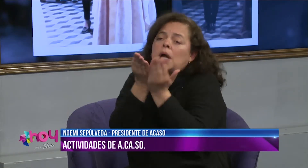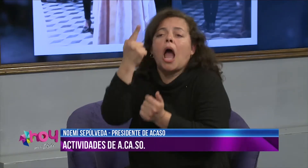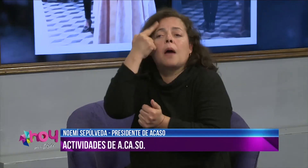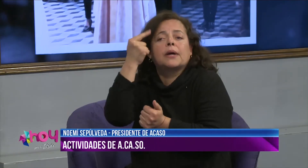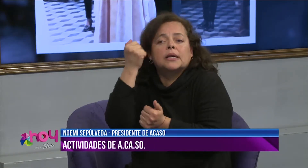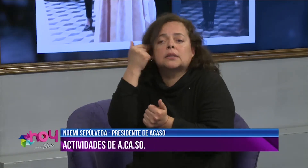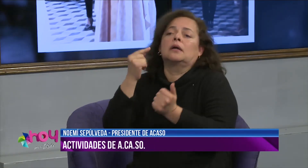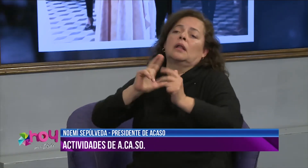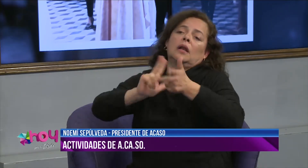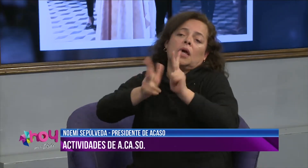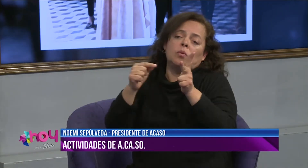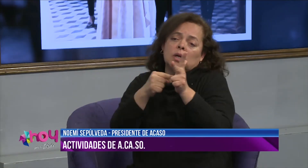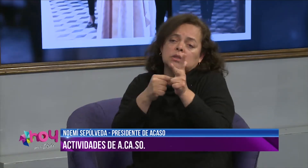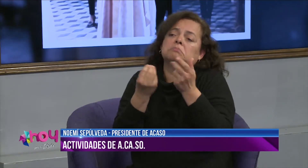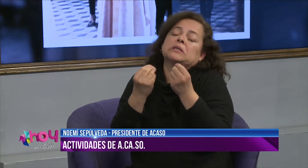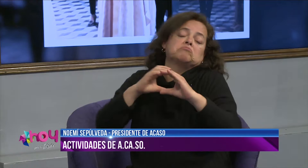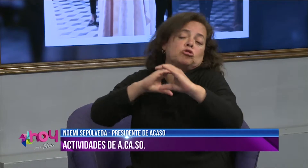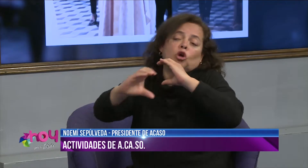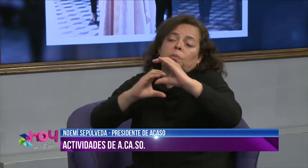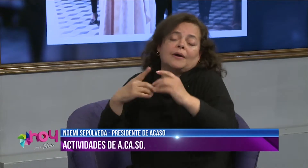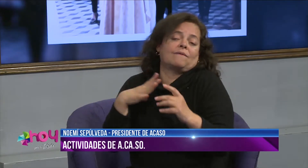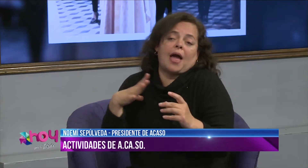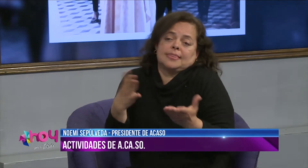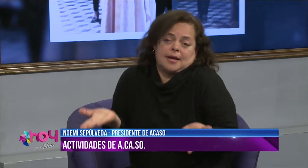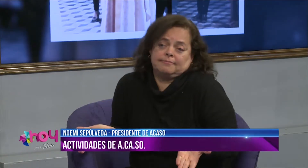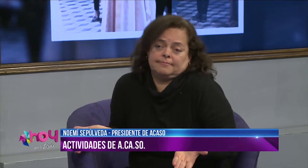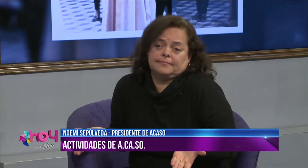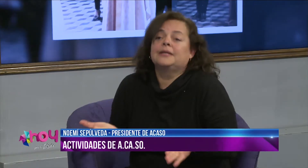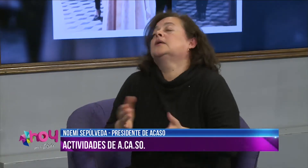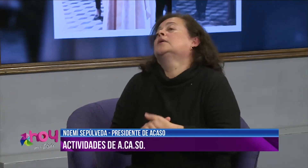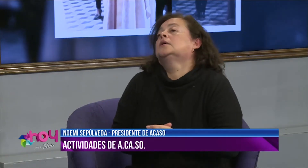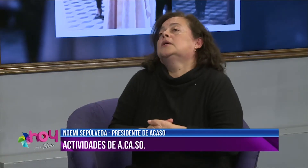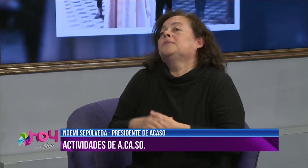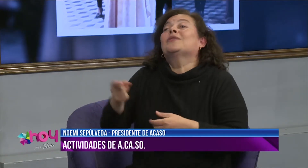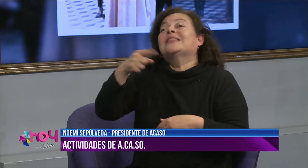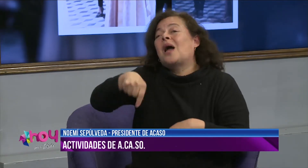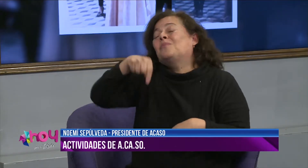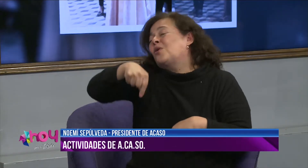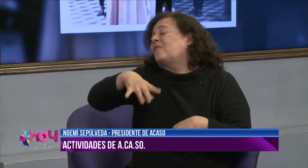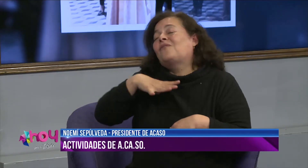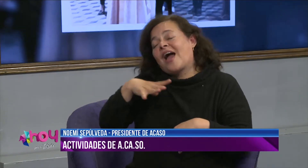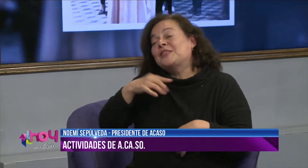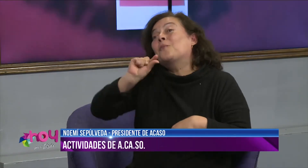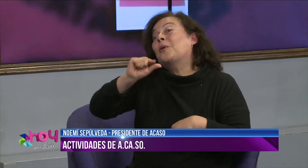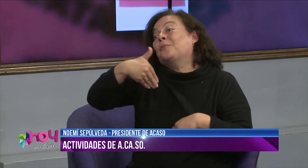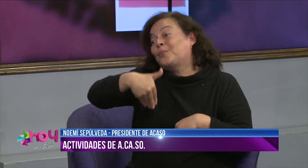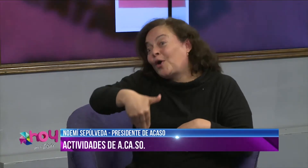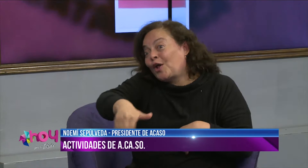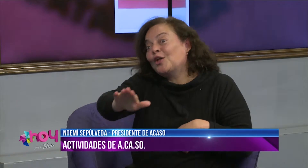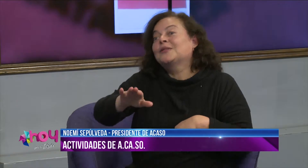invitamos a estudiar y aprender por la cuestión de comunicación. Eso es lo que nos falta a nosotros. También, bueno, aquí dentro de